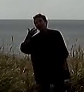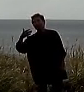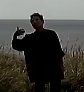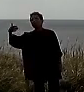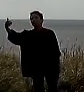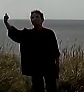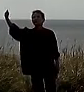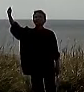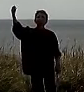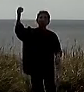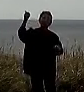という名の